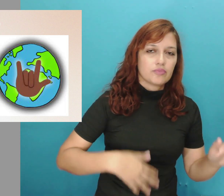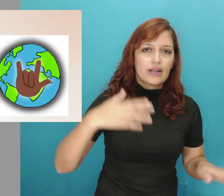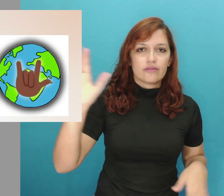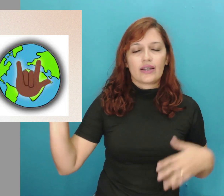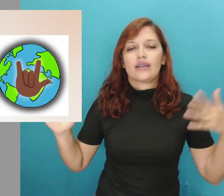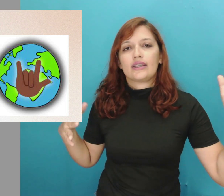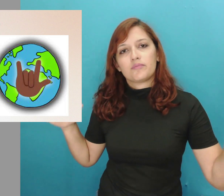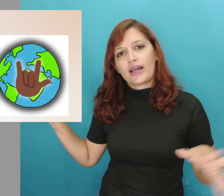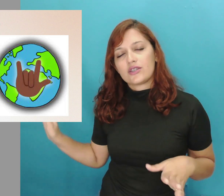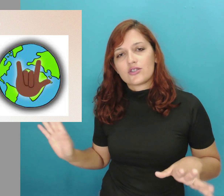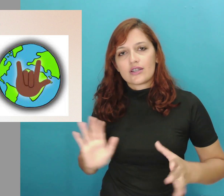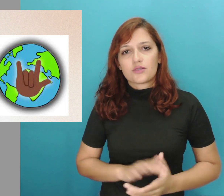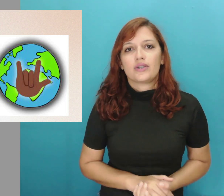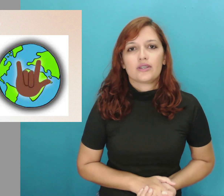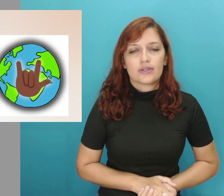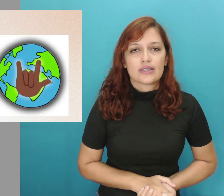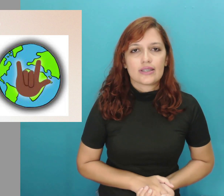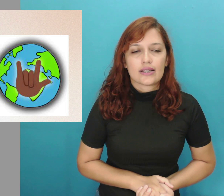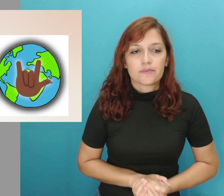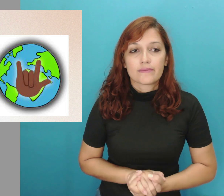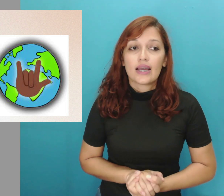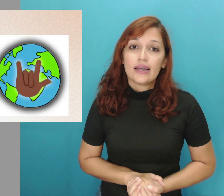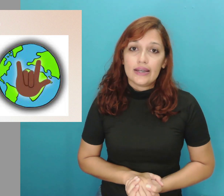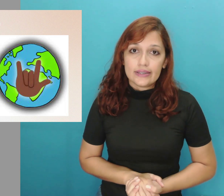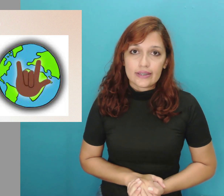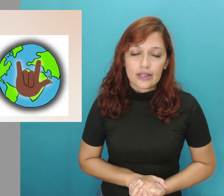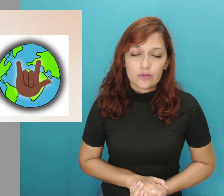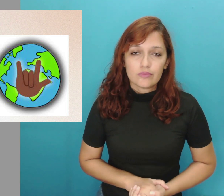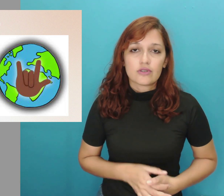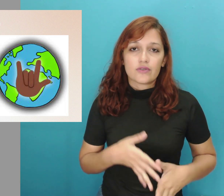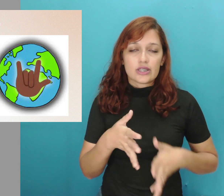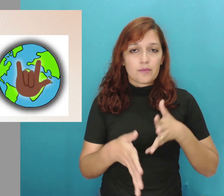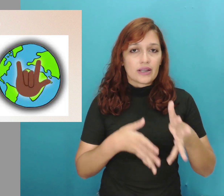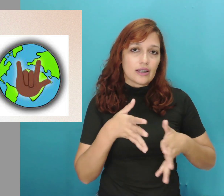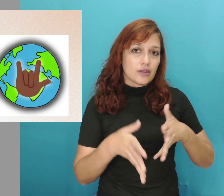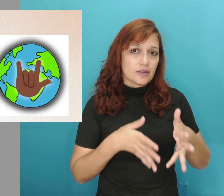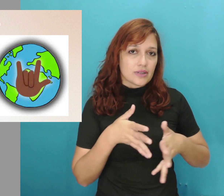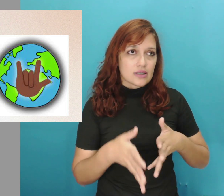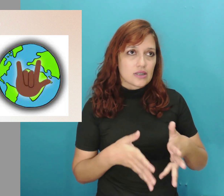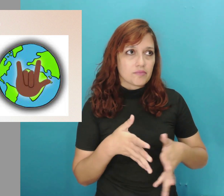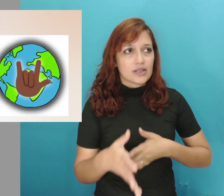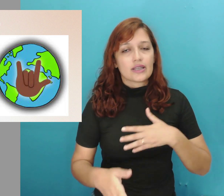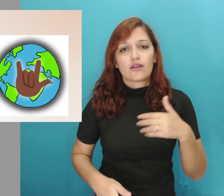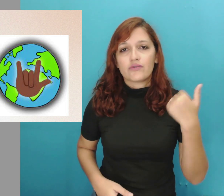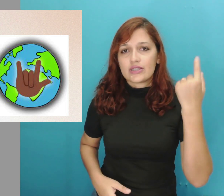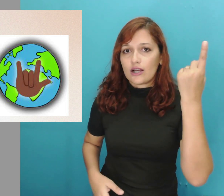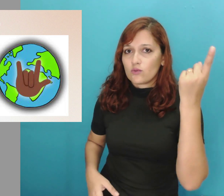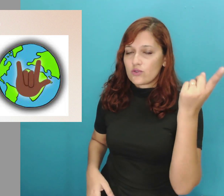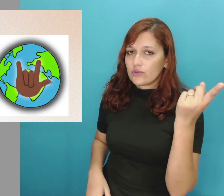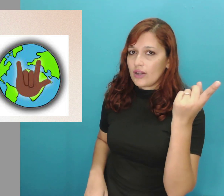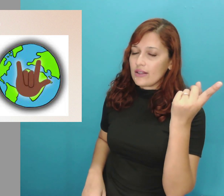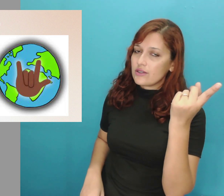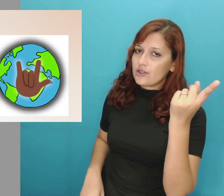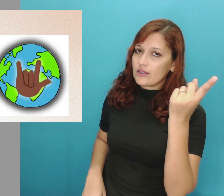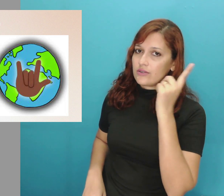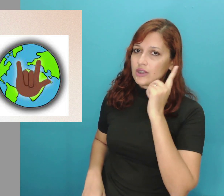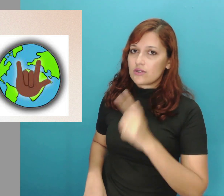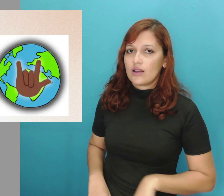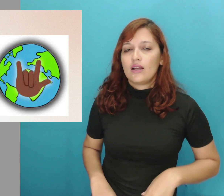aí vai. Cada país tem a sua língua de sinais. Então, se você aprendeu Libras, mas quer conversar com o surdo lá dos Estados Unidos,